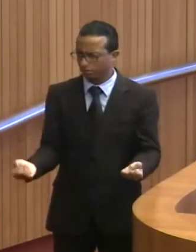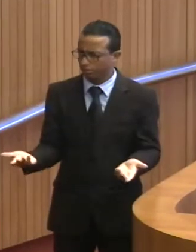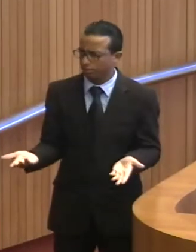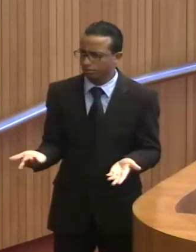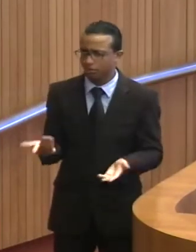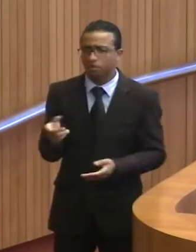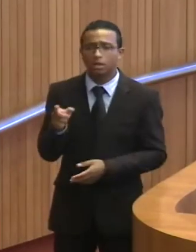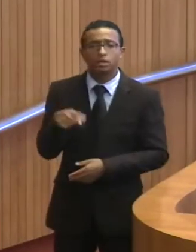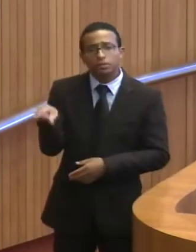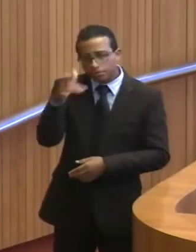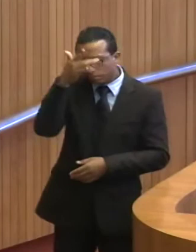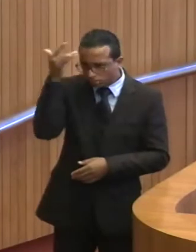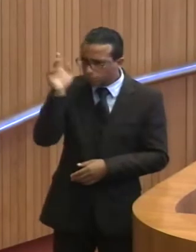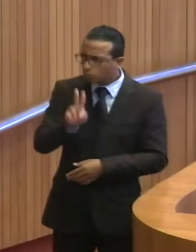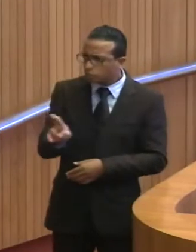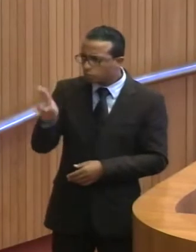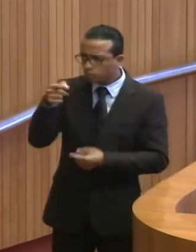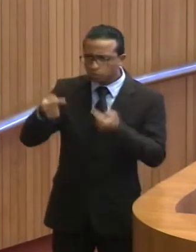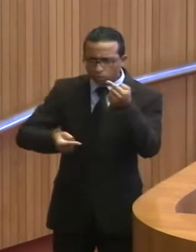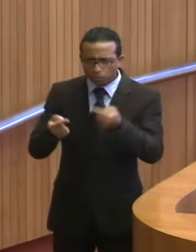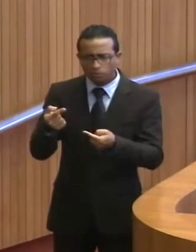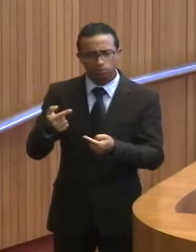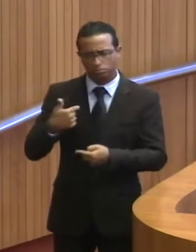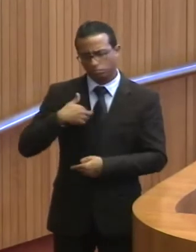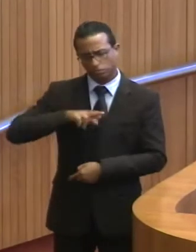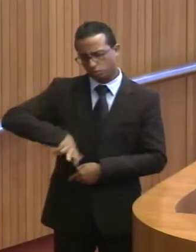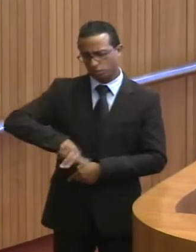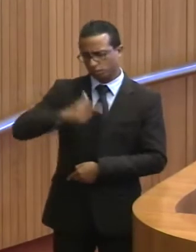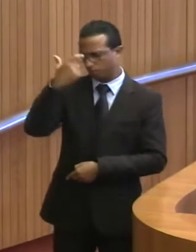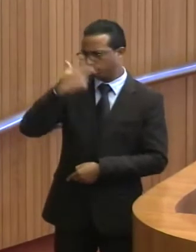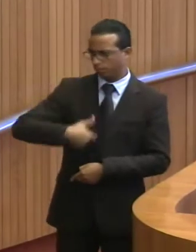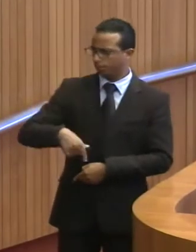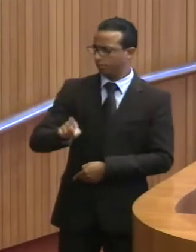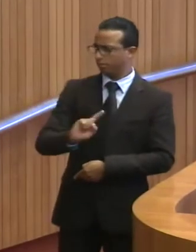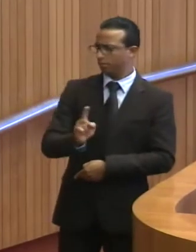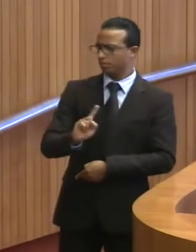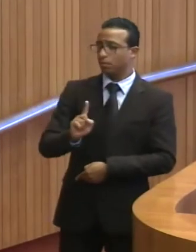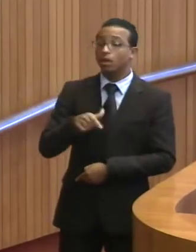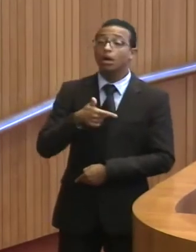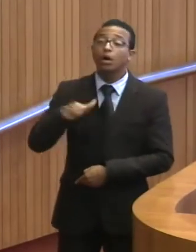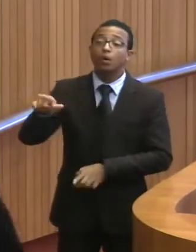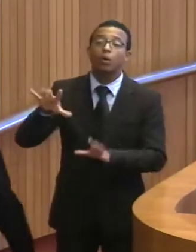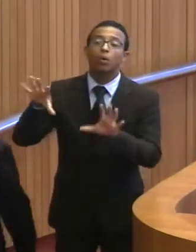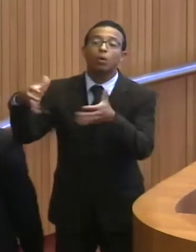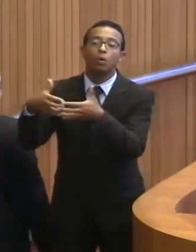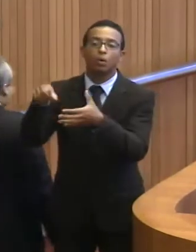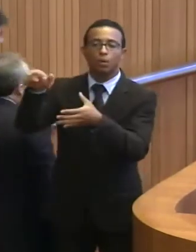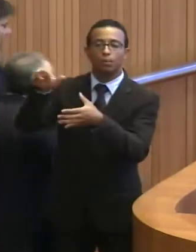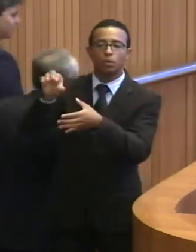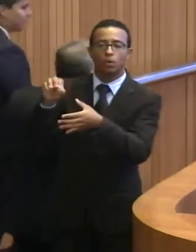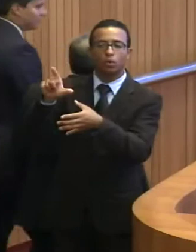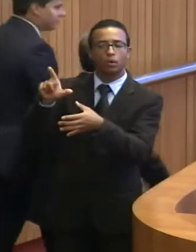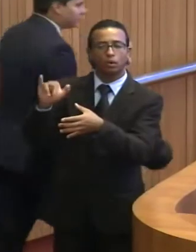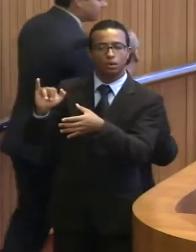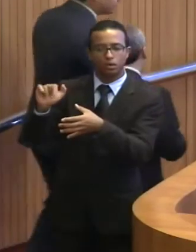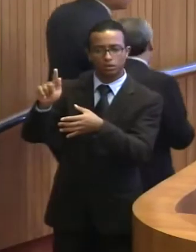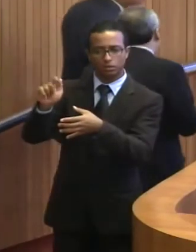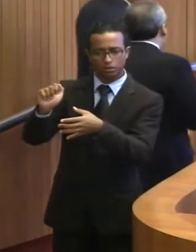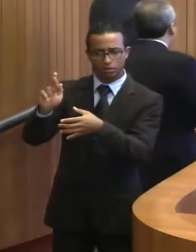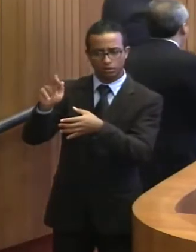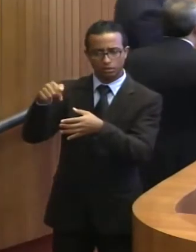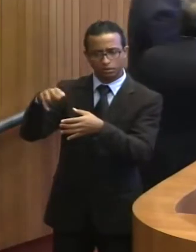quem fez uso político não fomos nós, foi a oligarquia, através dos seus meios de comunicação.